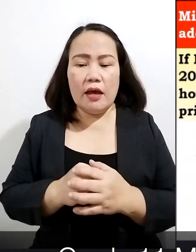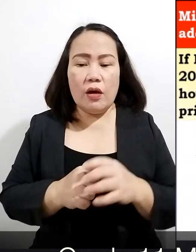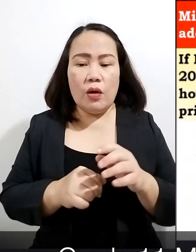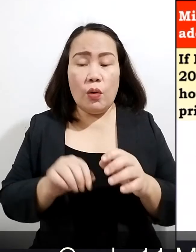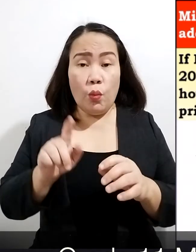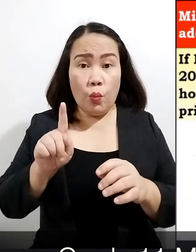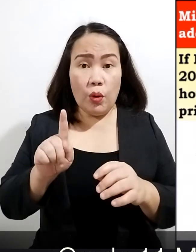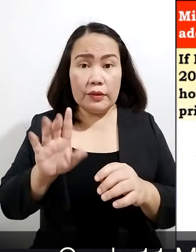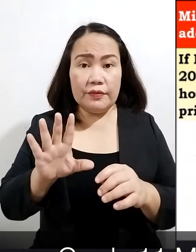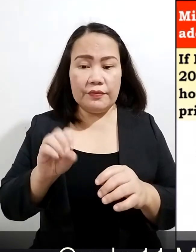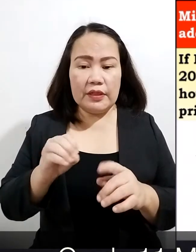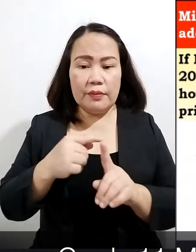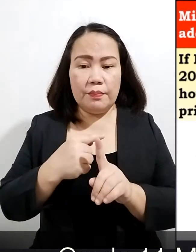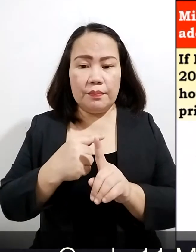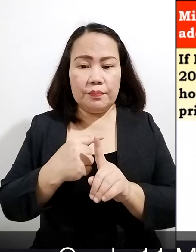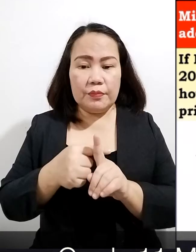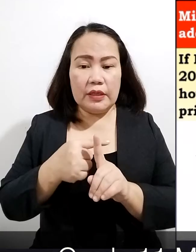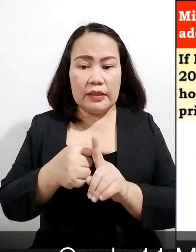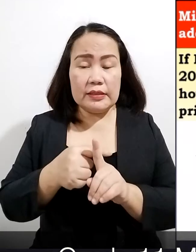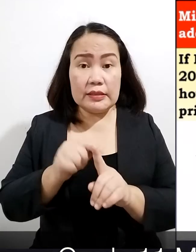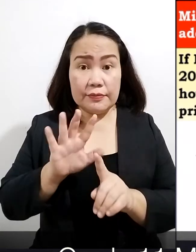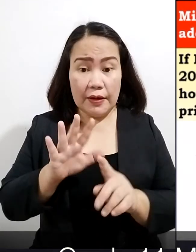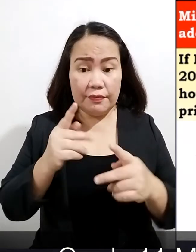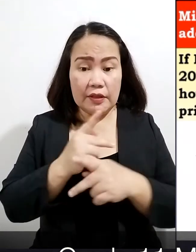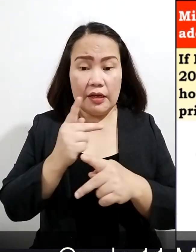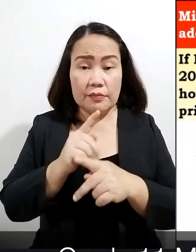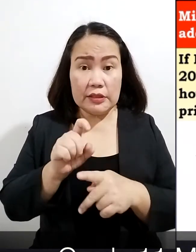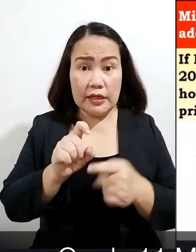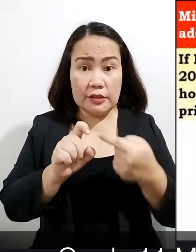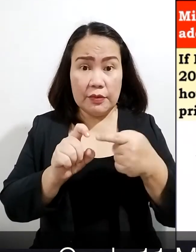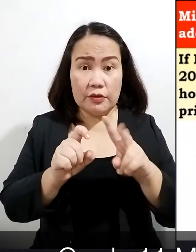plus 5 times x minus 20.